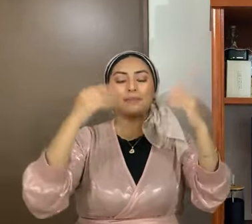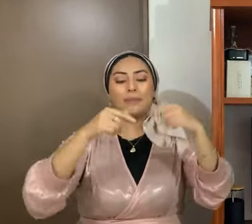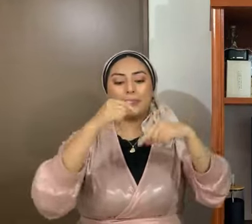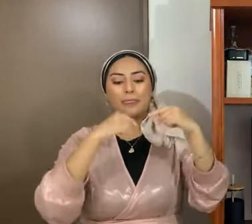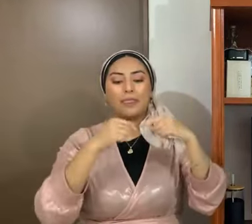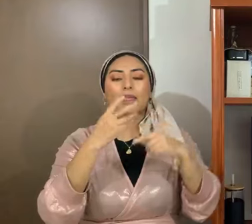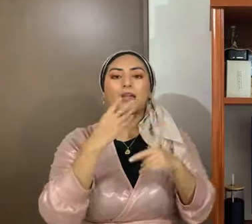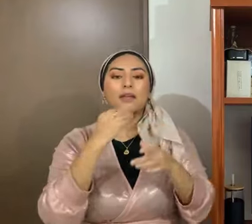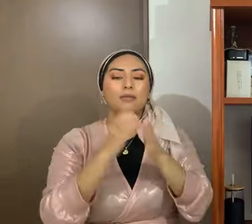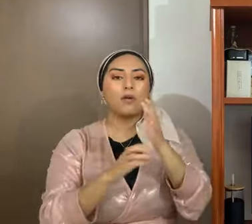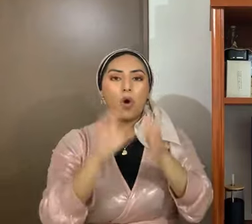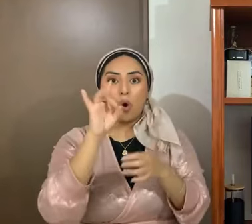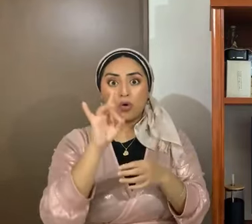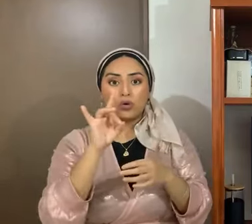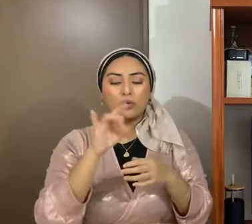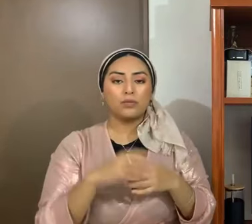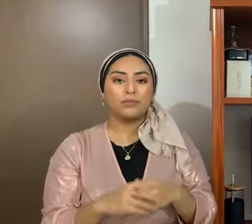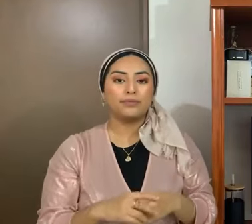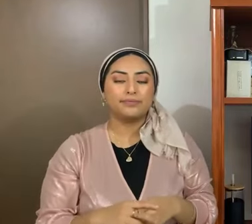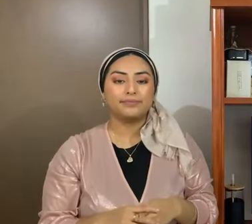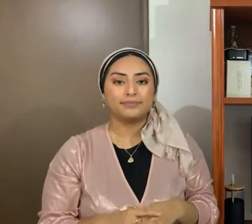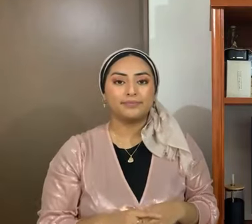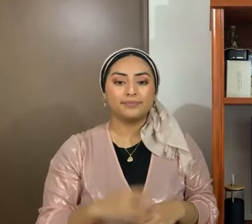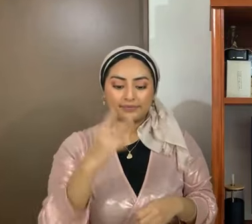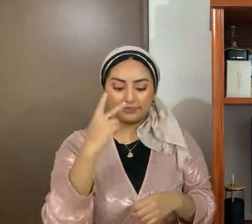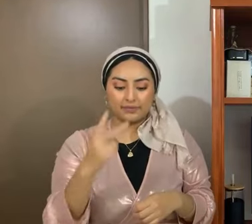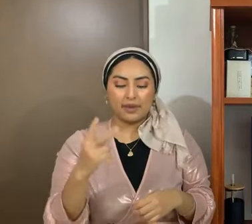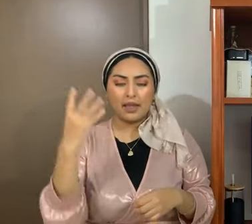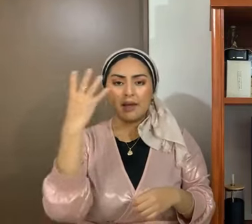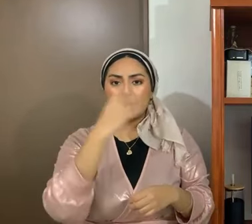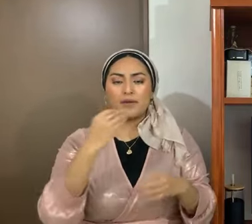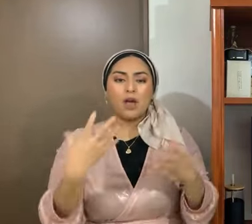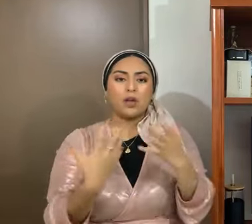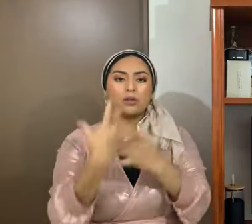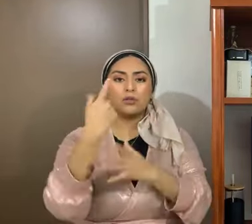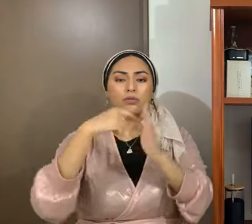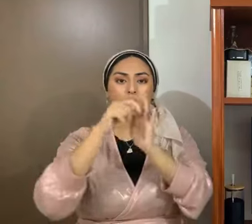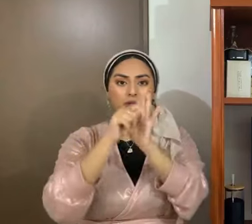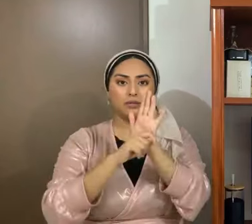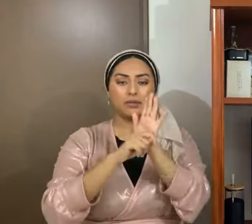8. Vamos hasta el precioso Brit Hadashah,